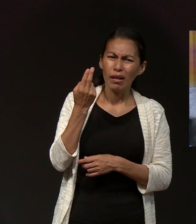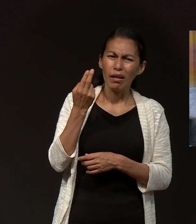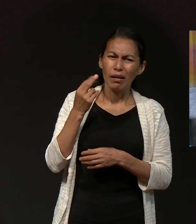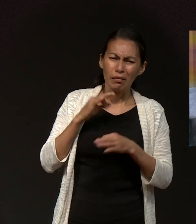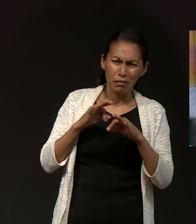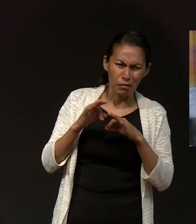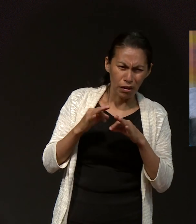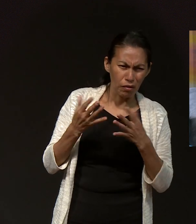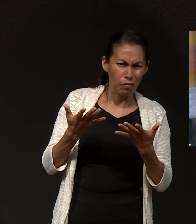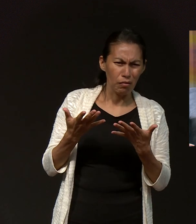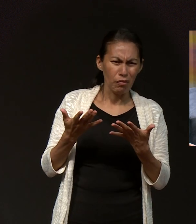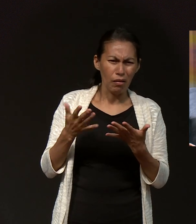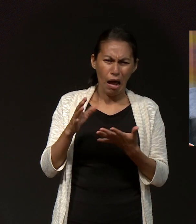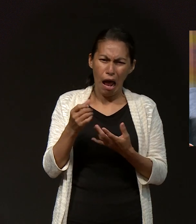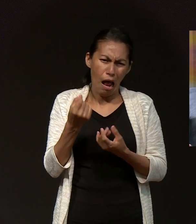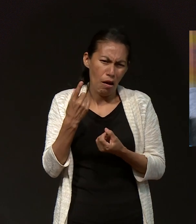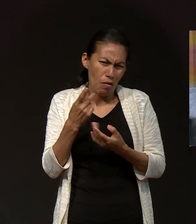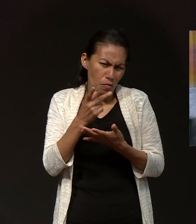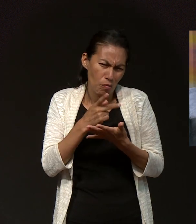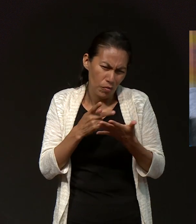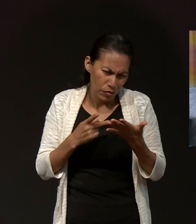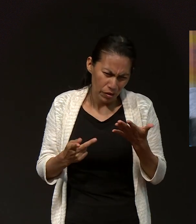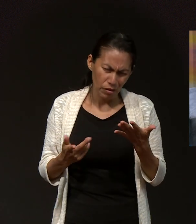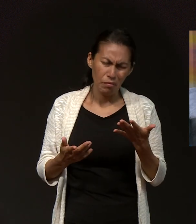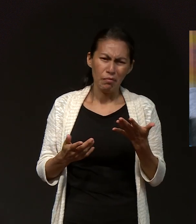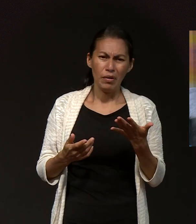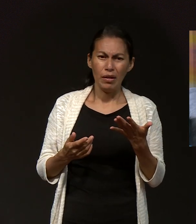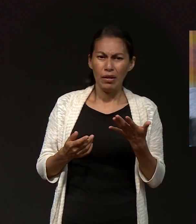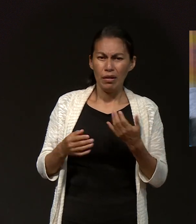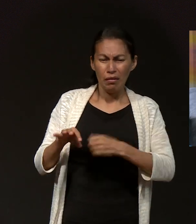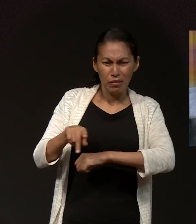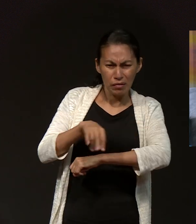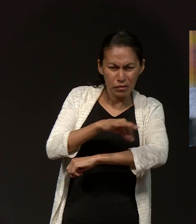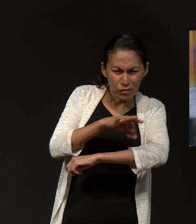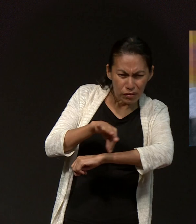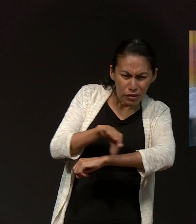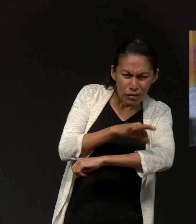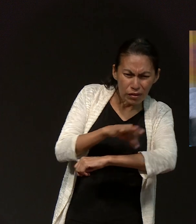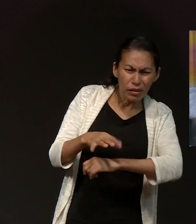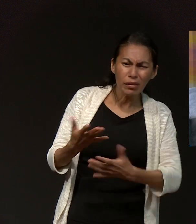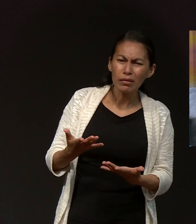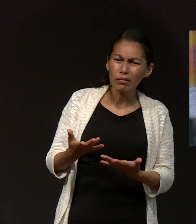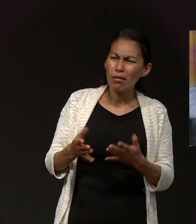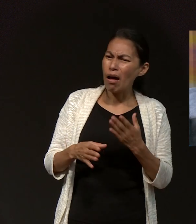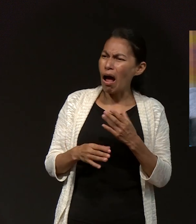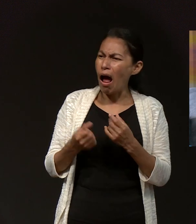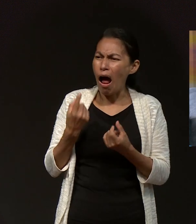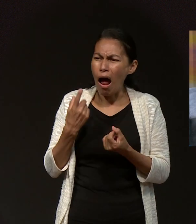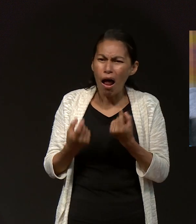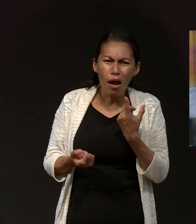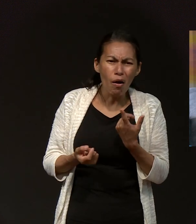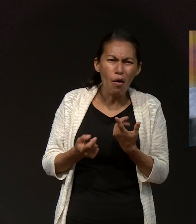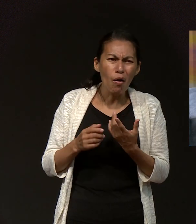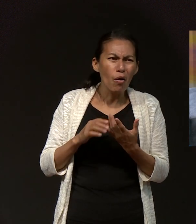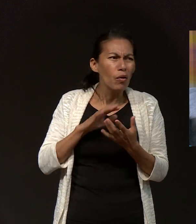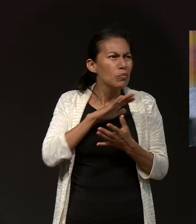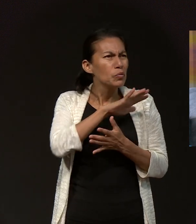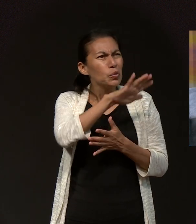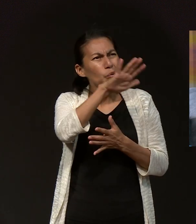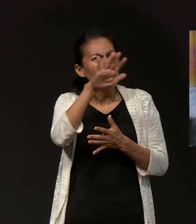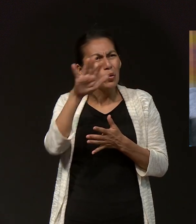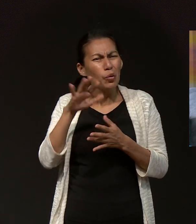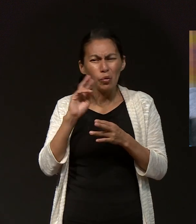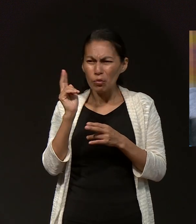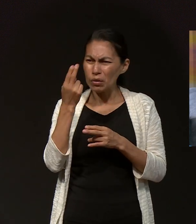programa, no? No una carrera. Yo no tenía eso en mi mente. conformaba con... Yo decía, ¿por qué no hay un programa que mejore las